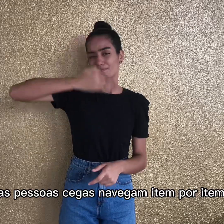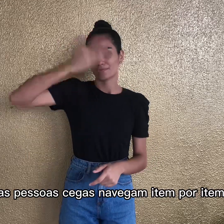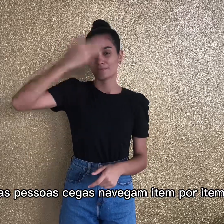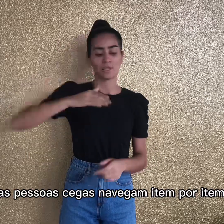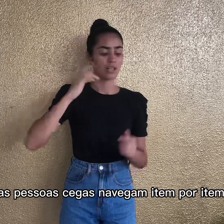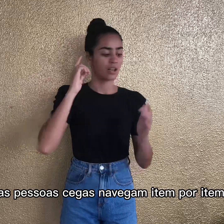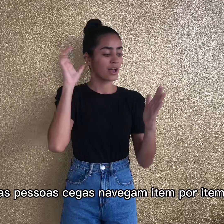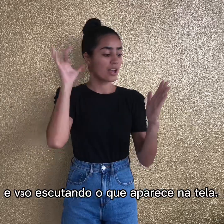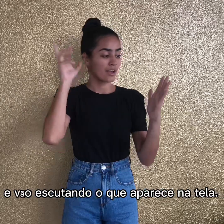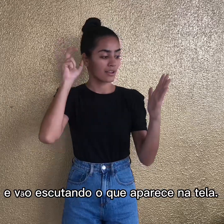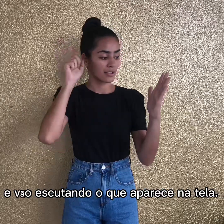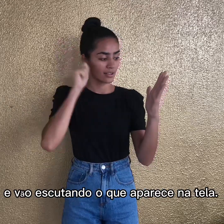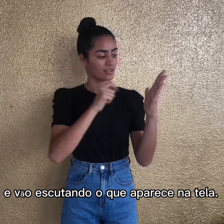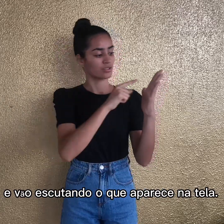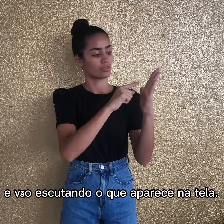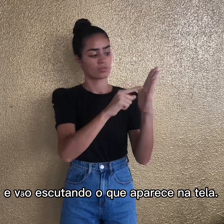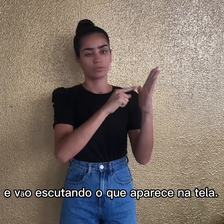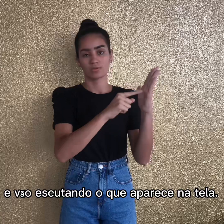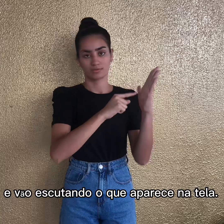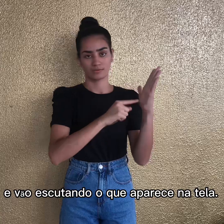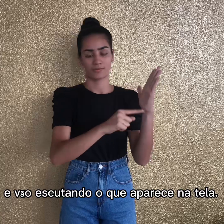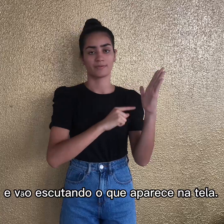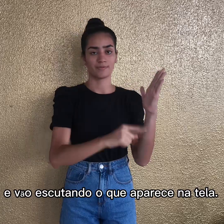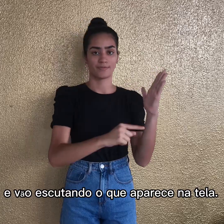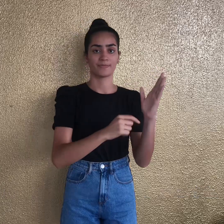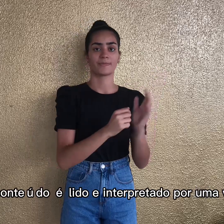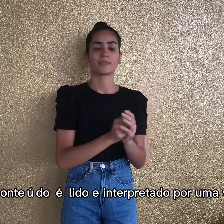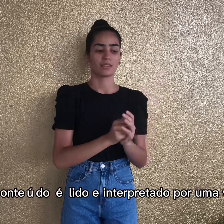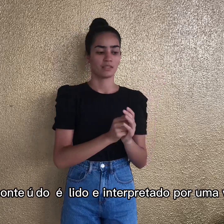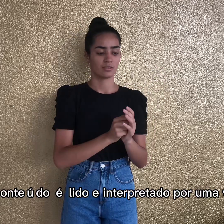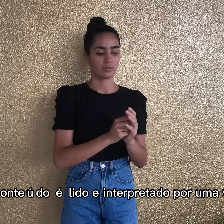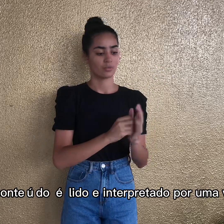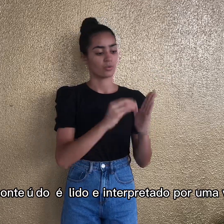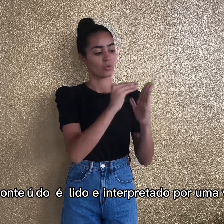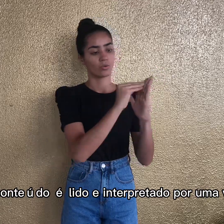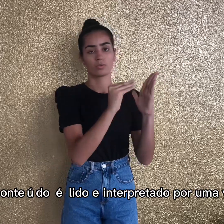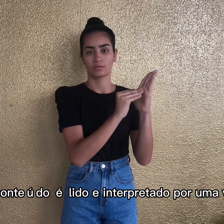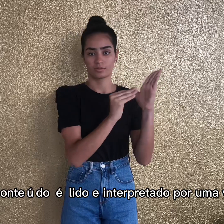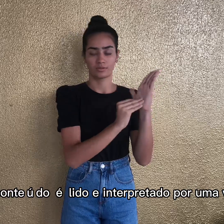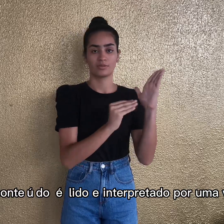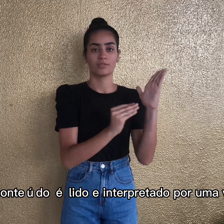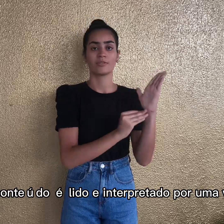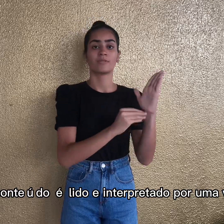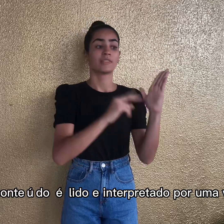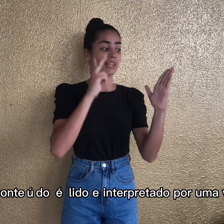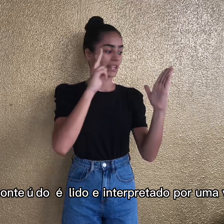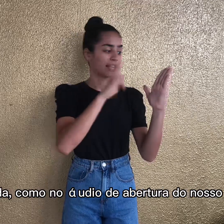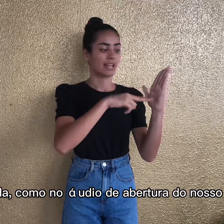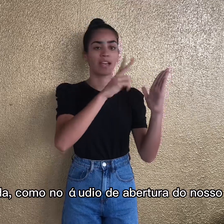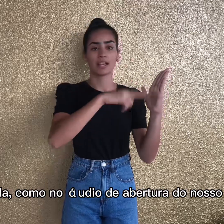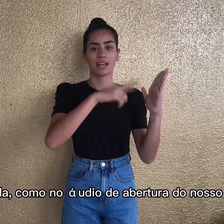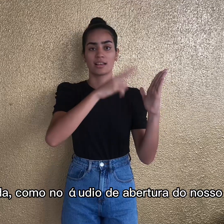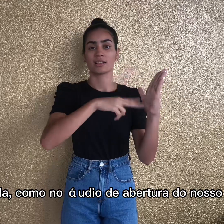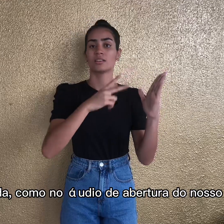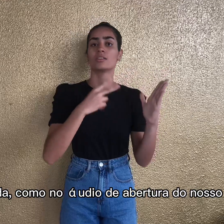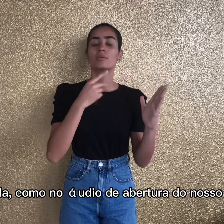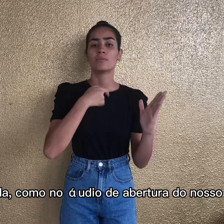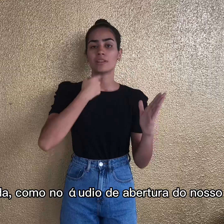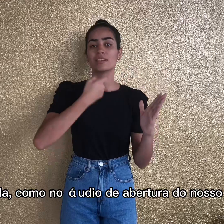item por item e vão escutando o que aparece na tela. O conteúdo é lido e interpretado por uma voz sintetizada, como no áudio